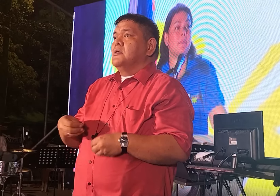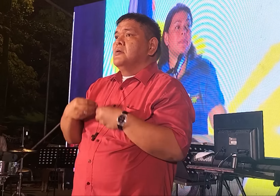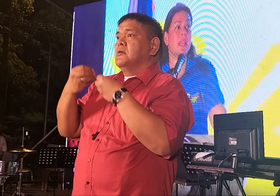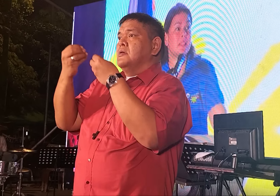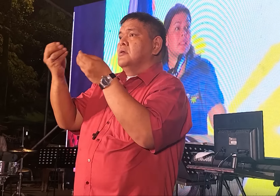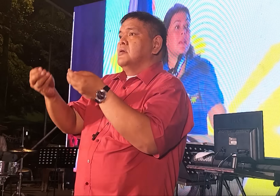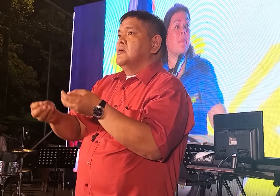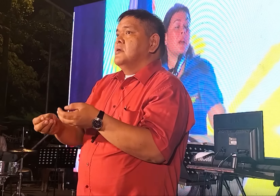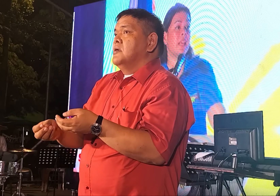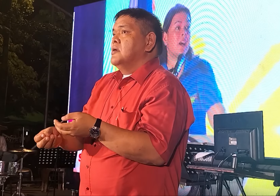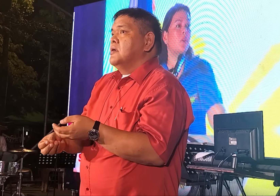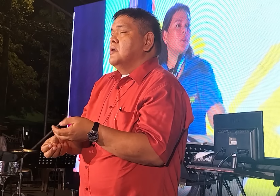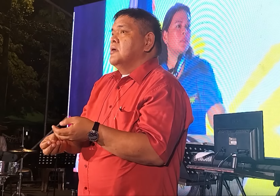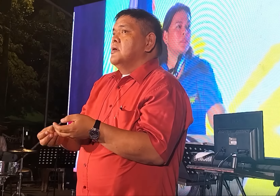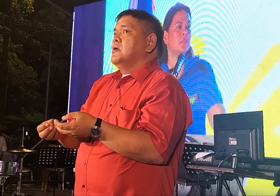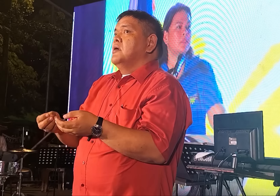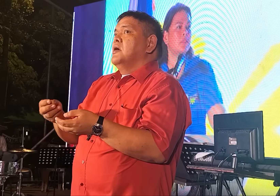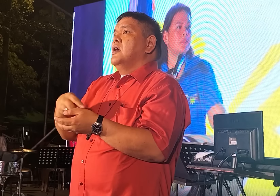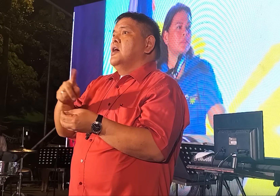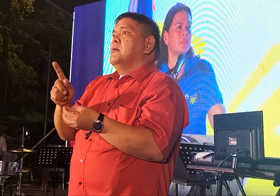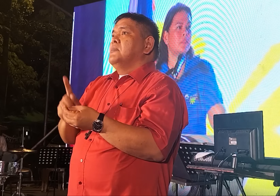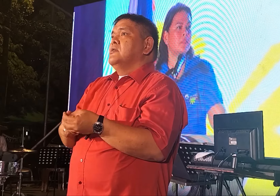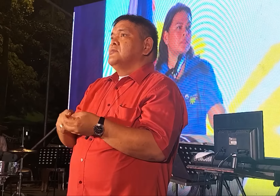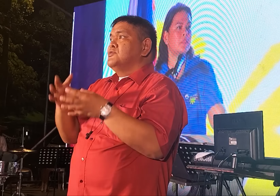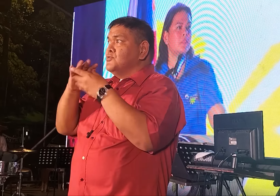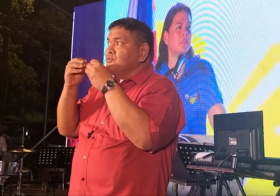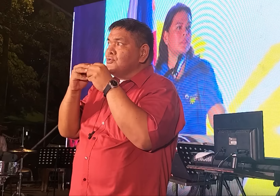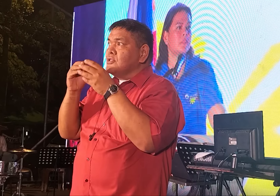ako ng update sa pagpapatao."